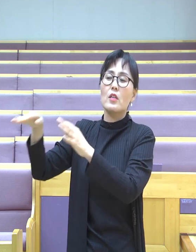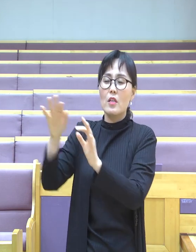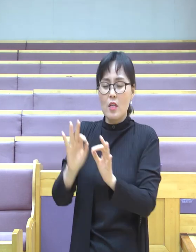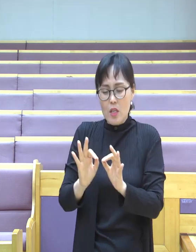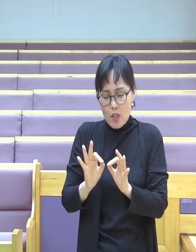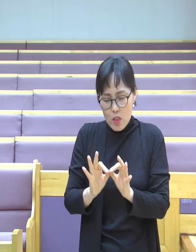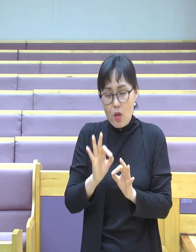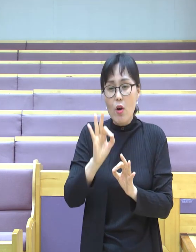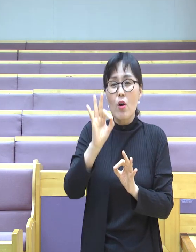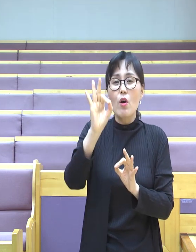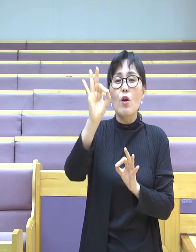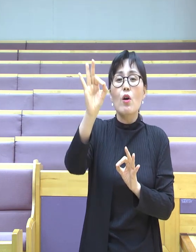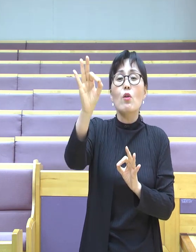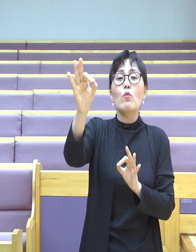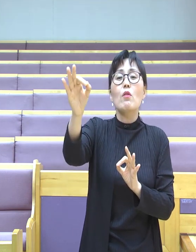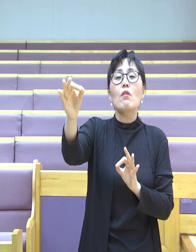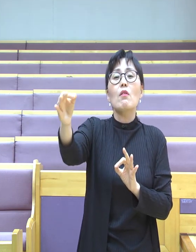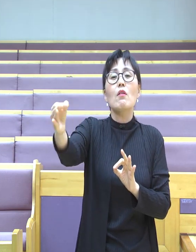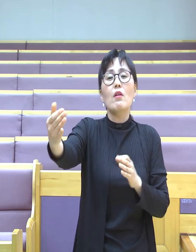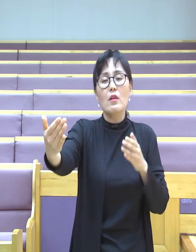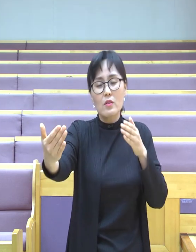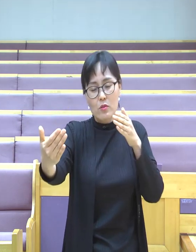물결이